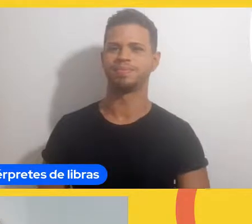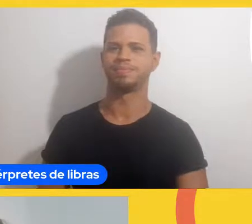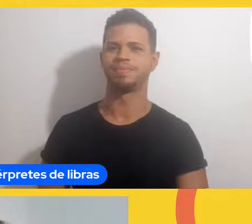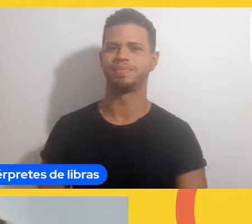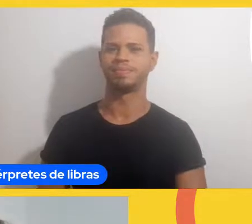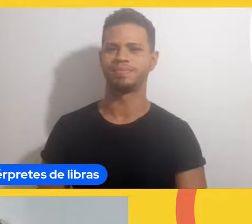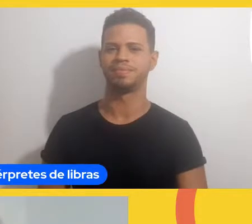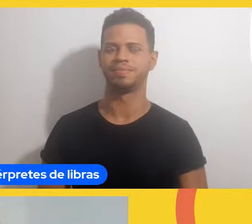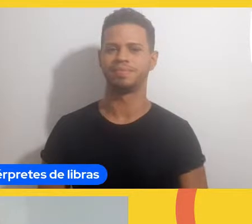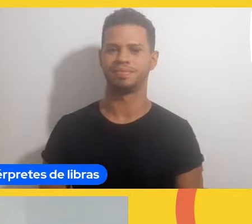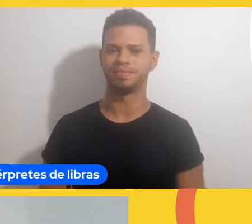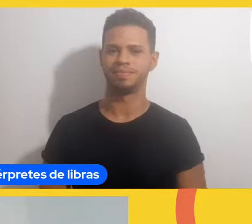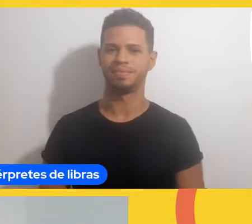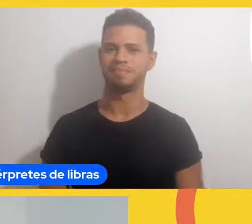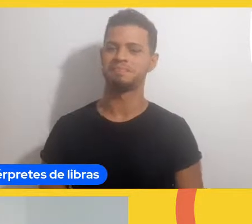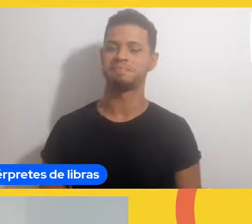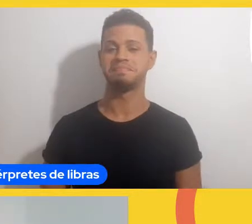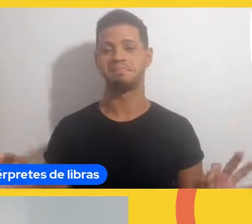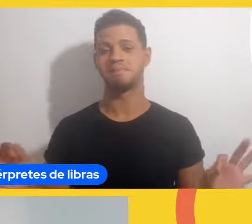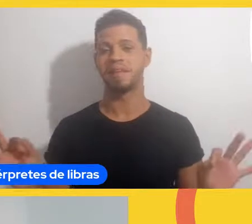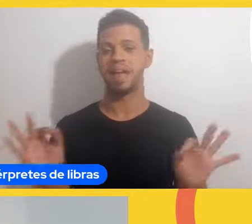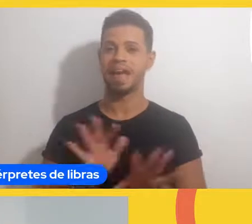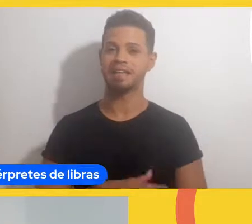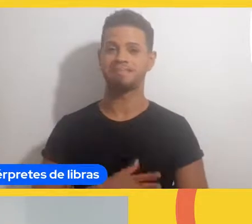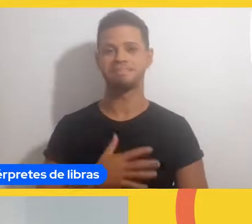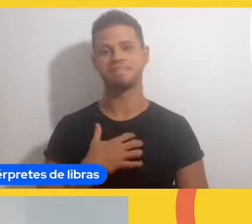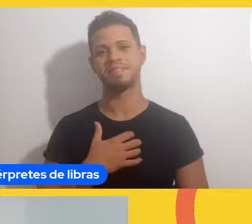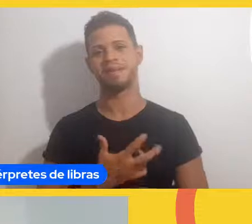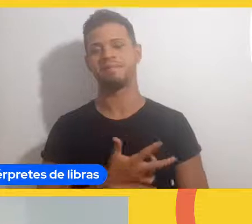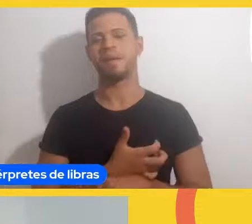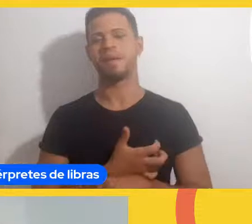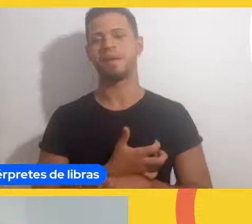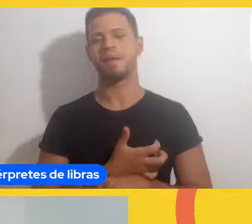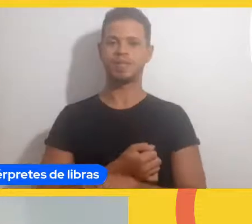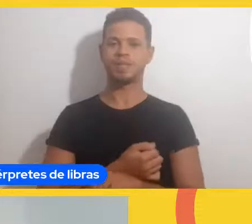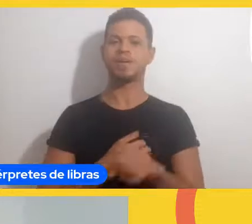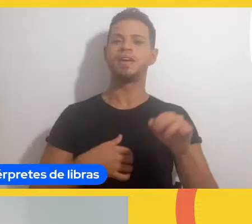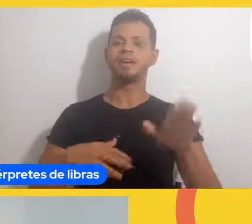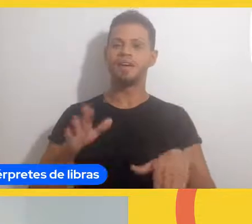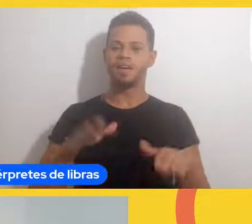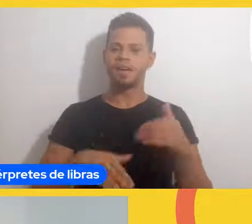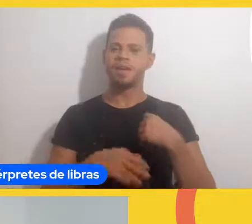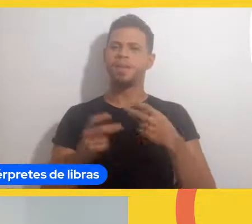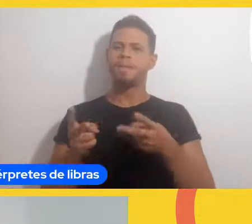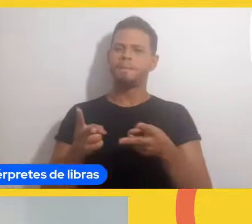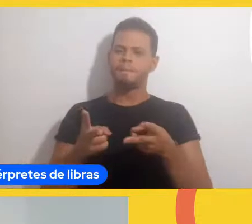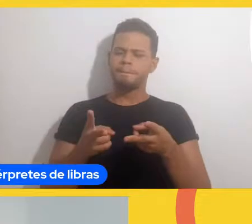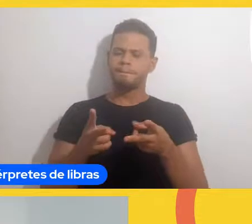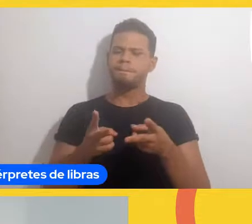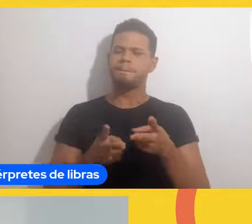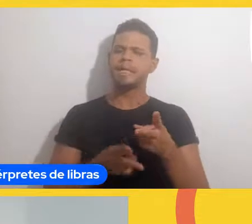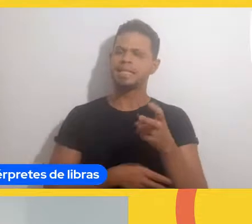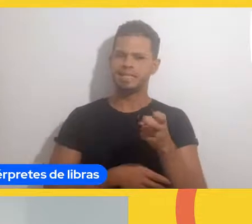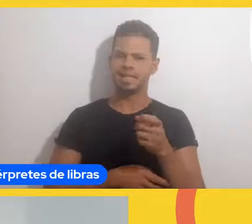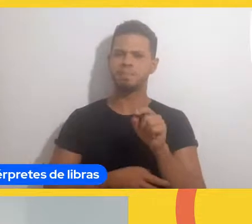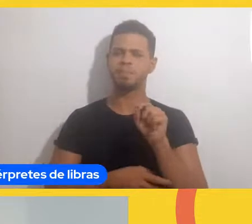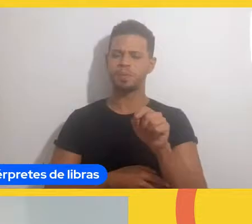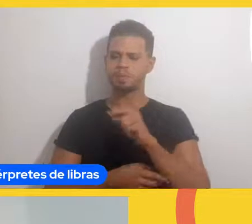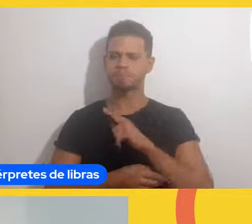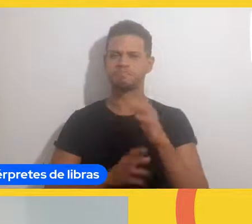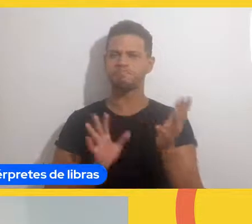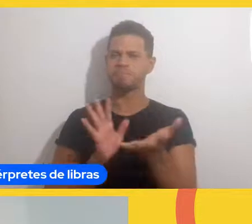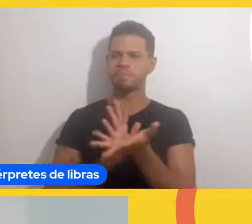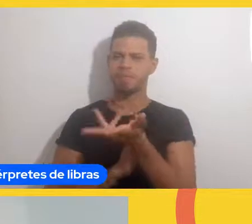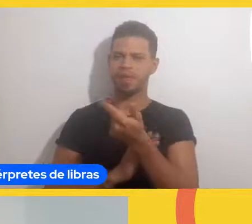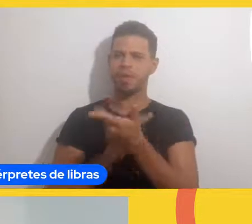Que bonito, né? É sempre emoção. Eu vejo o quanto essa magia, né, de possibilitar esse